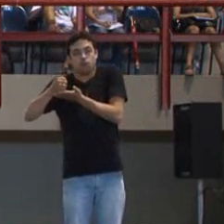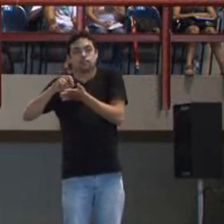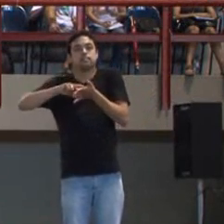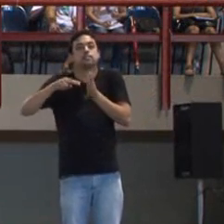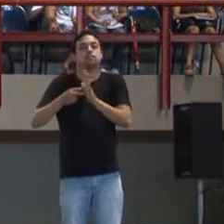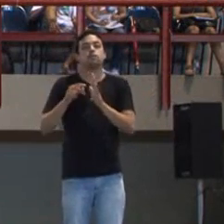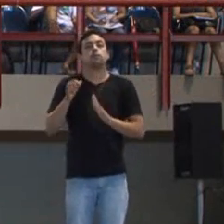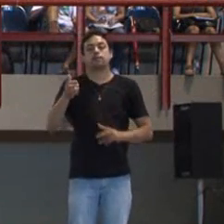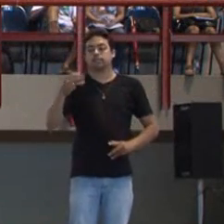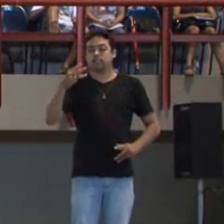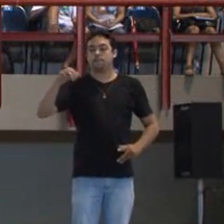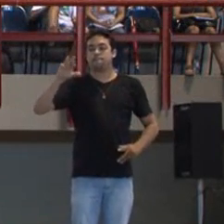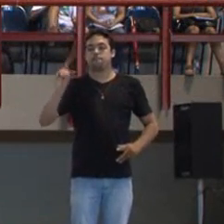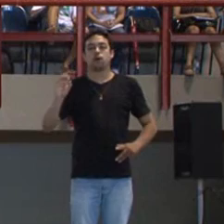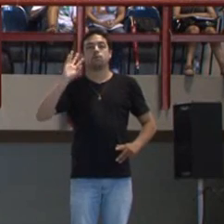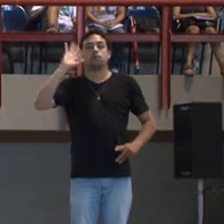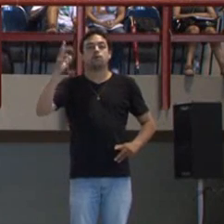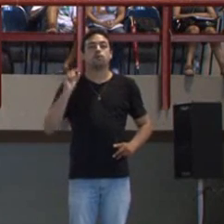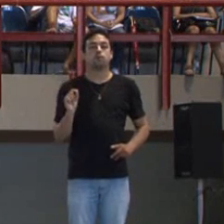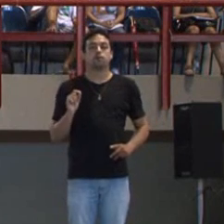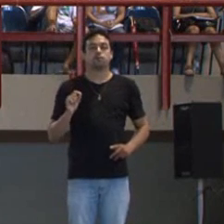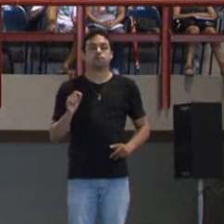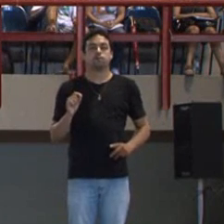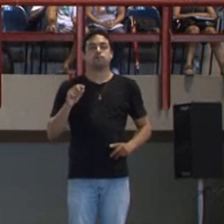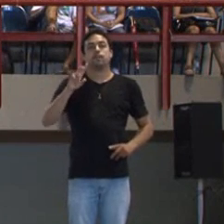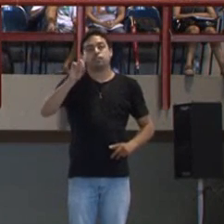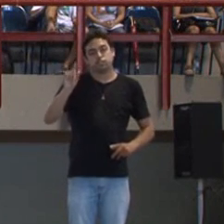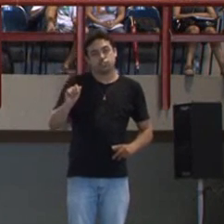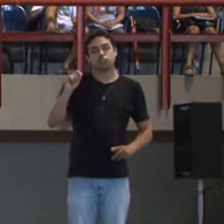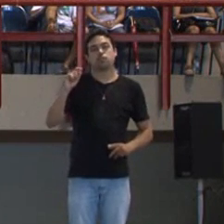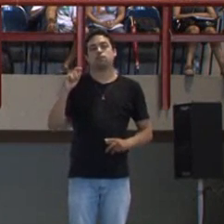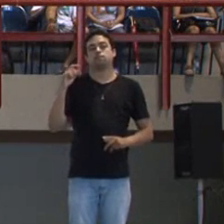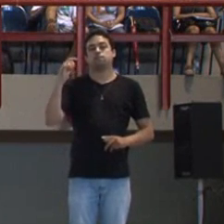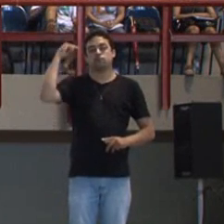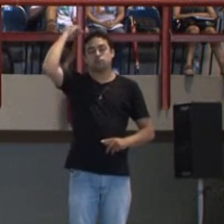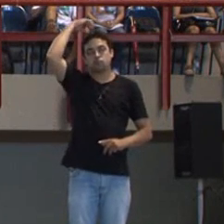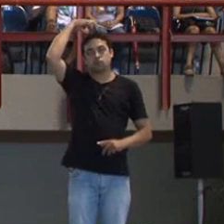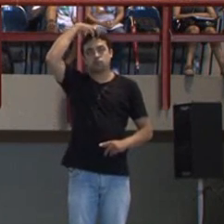que foi feito com o 13 de maio? Virou o dia de Nossa Senhora de Fátima.